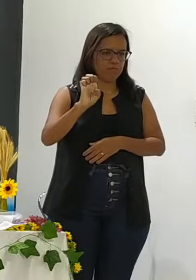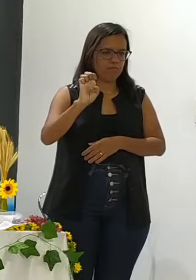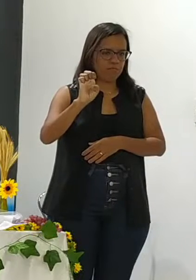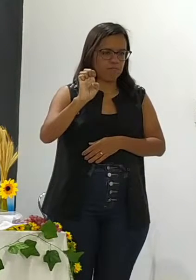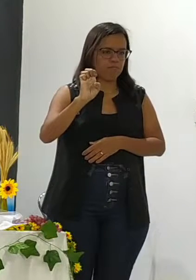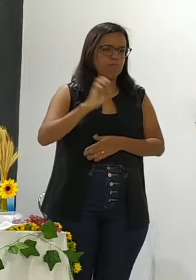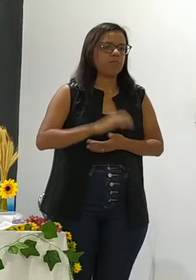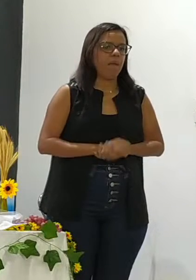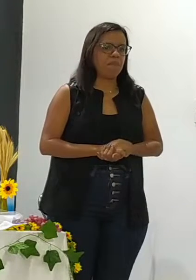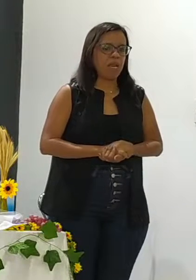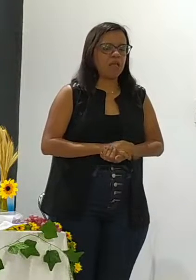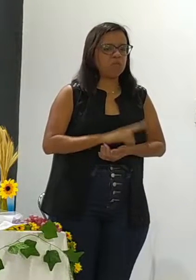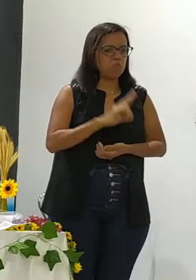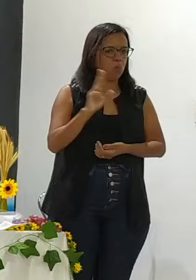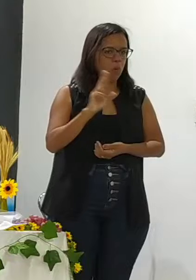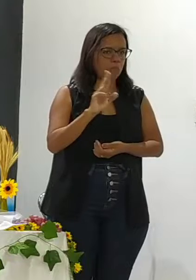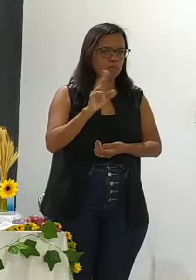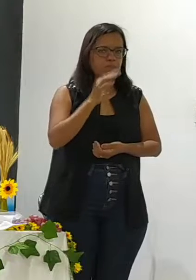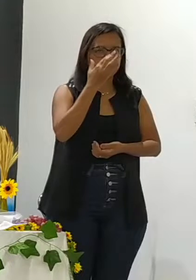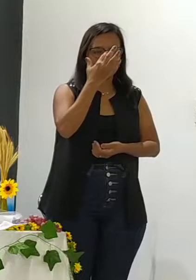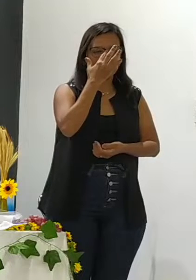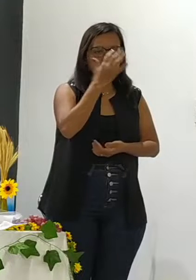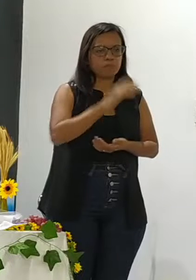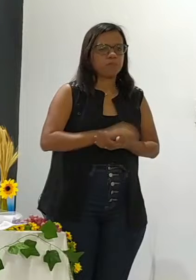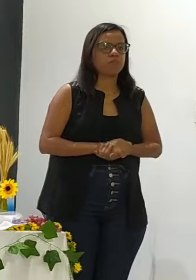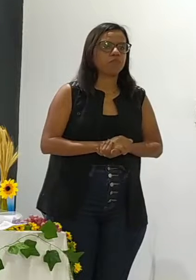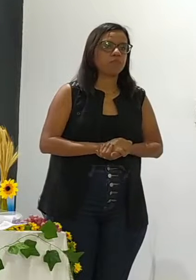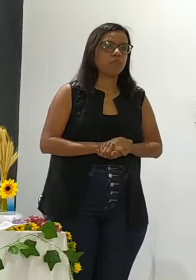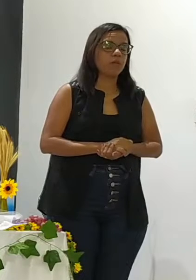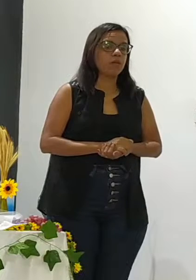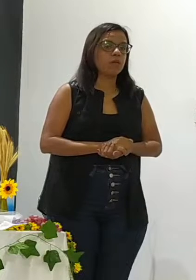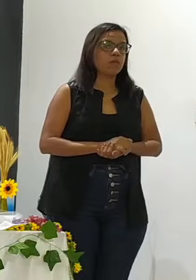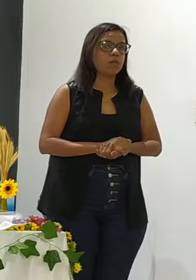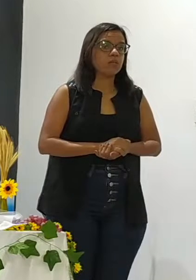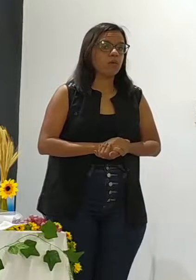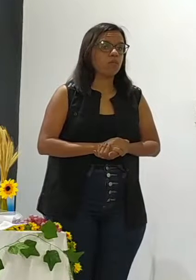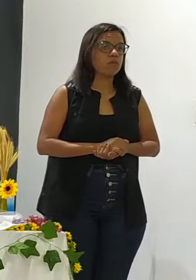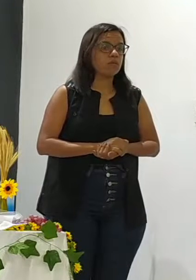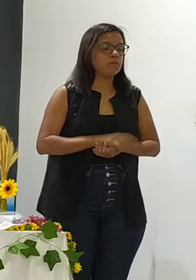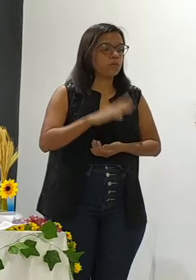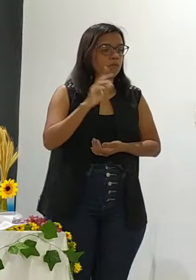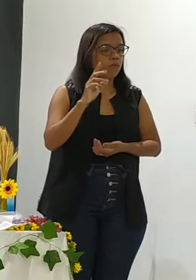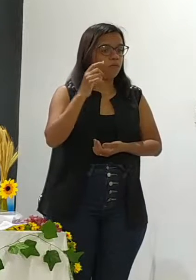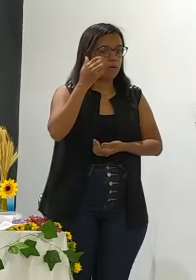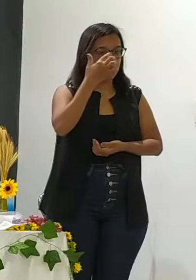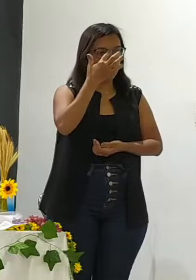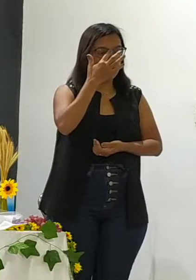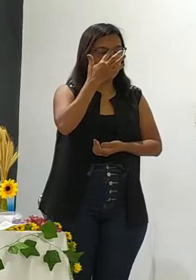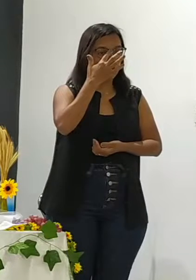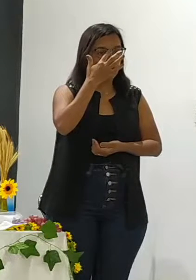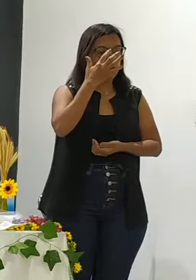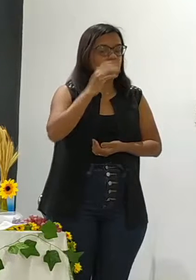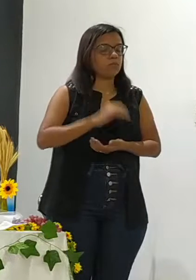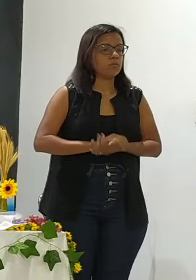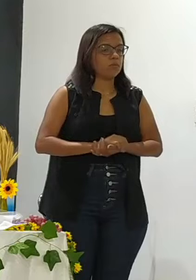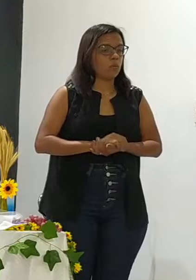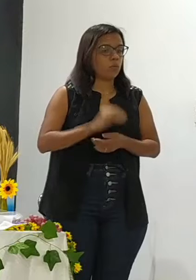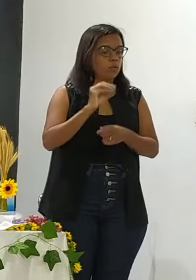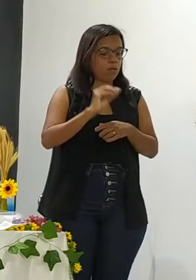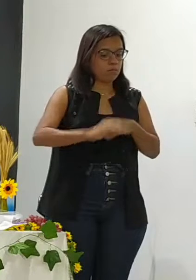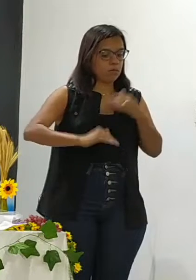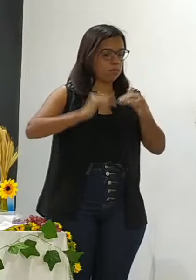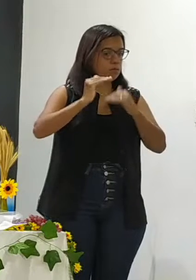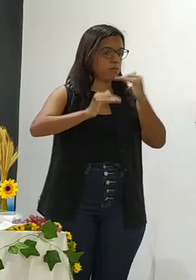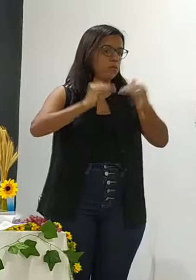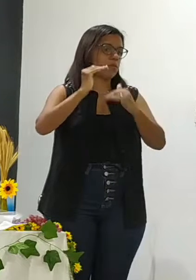isso, né? Eles iam botando o nome de acordo com aquilo que eles iam ver que seus filhos iriam ser criados, iam